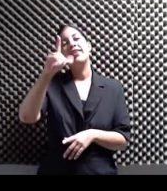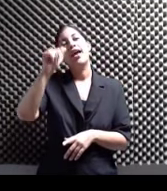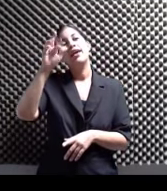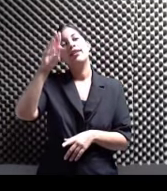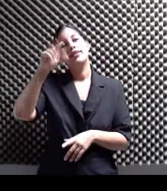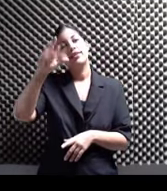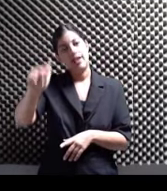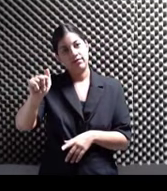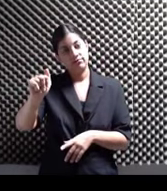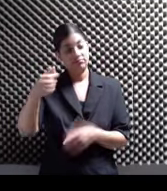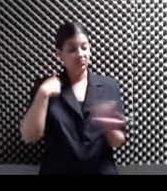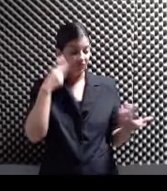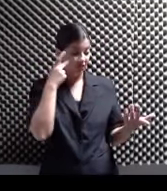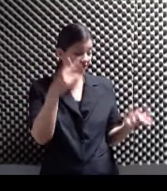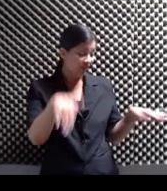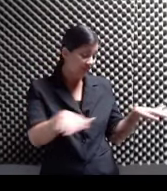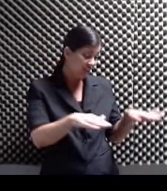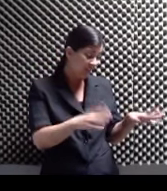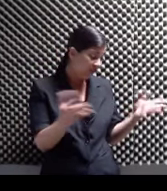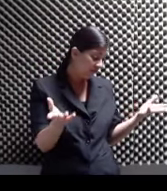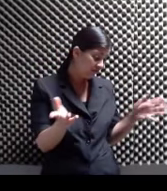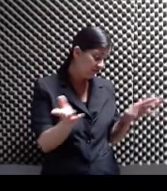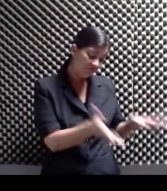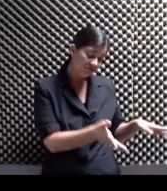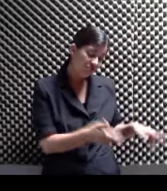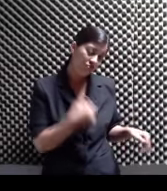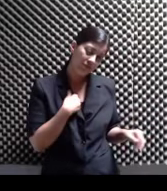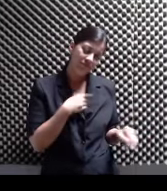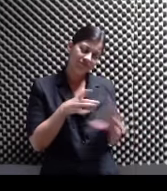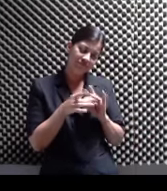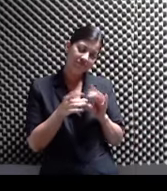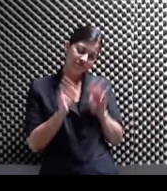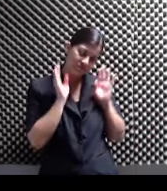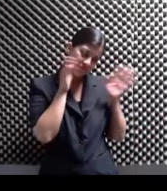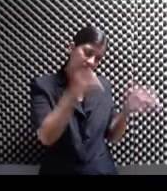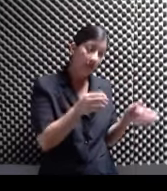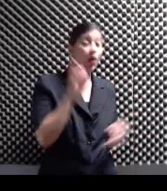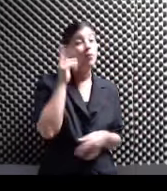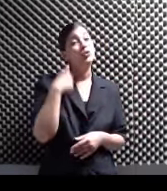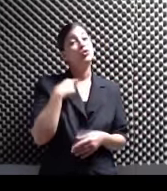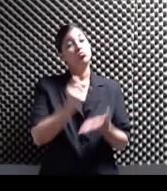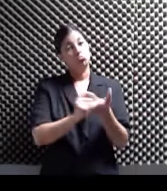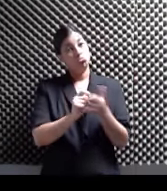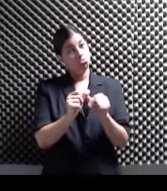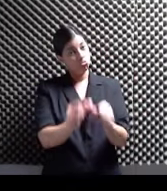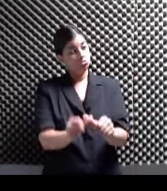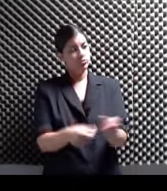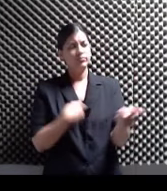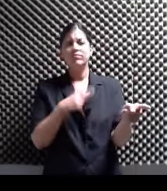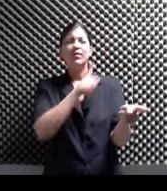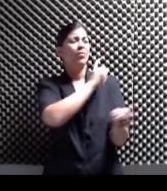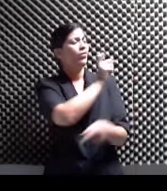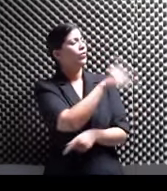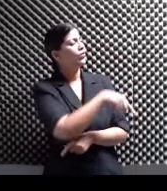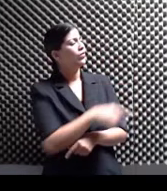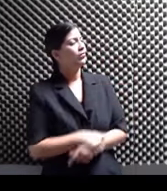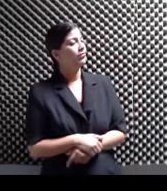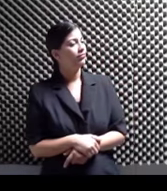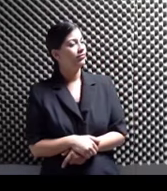dar historias para ustedes, pero no me olvido de ustedes. Por eso es que sigo escribiendo. Te pregunto, tus